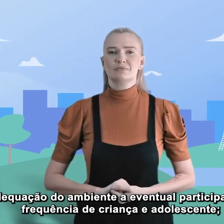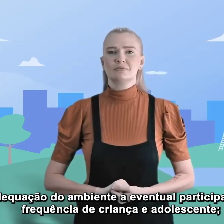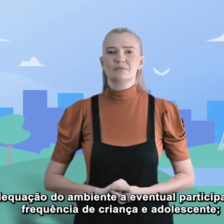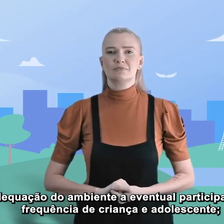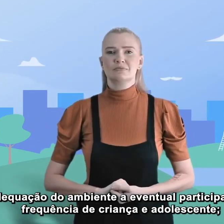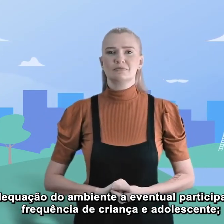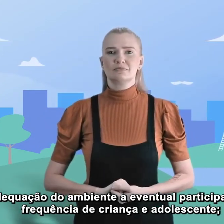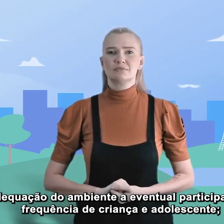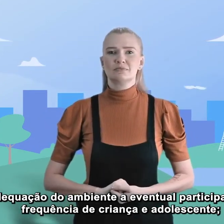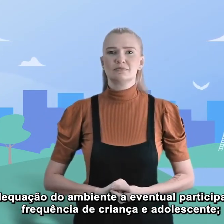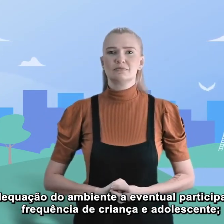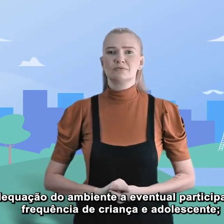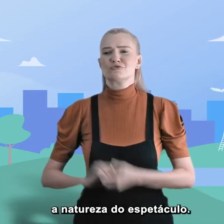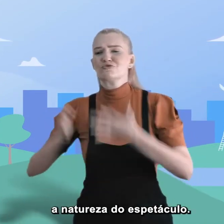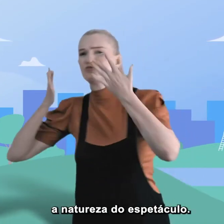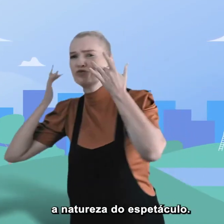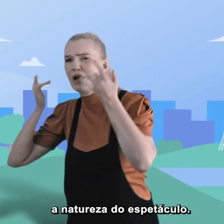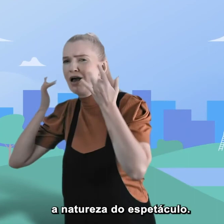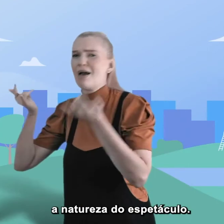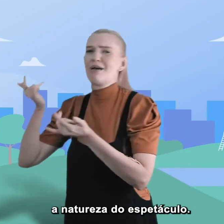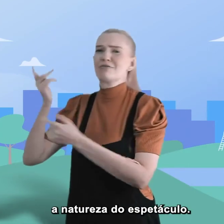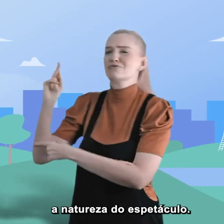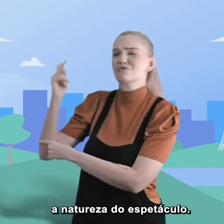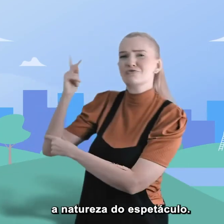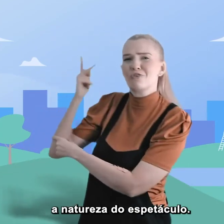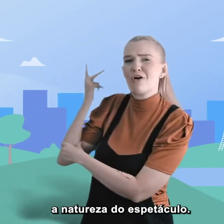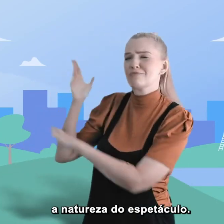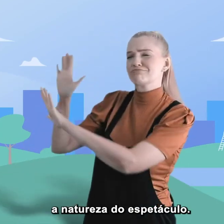adolescente. A natureza do espetáculo.